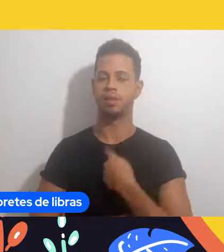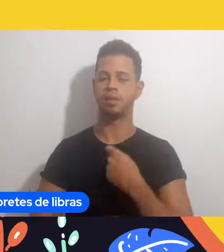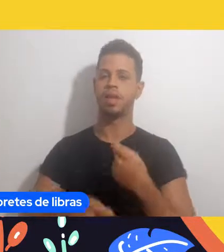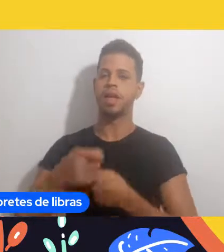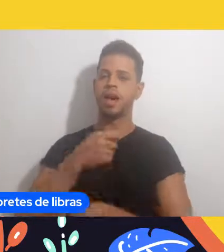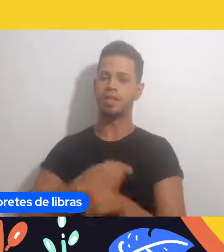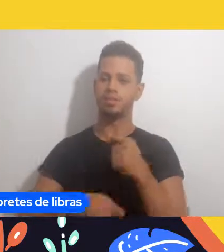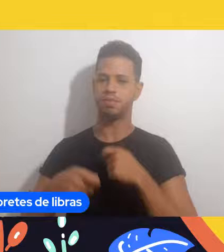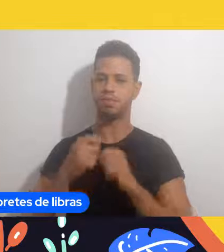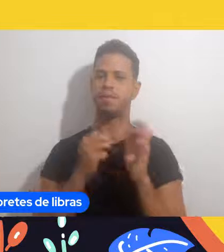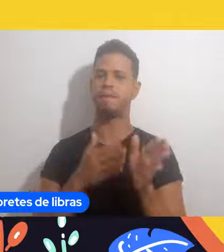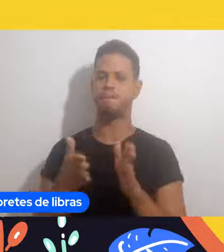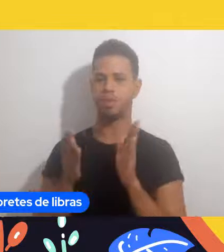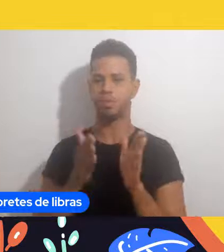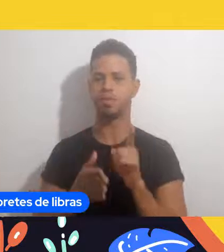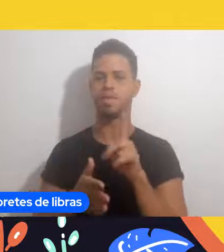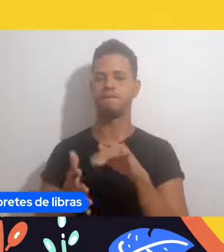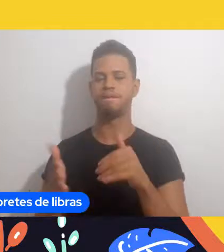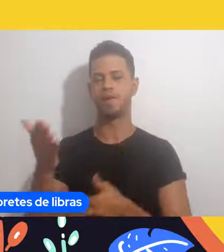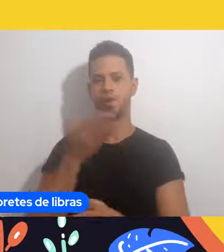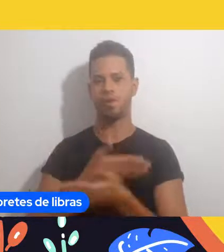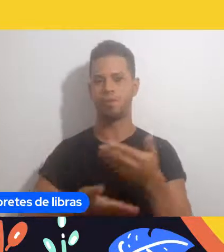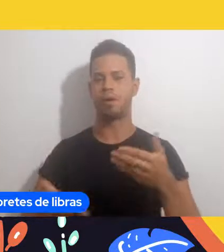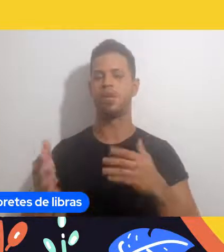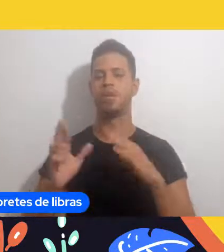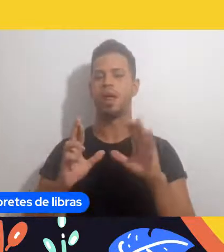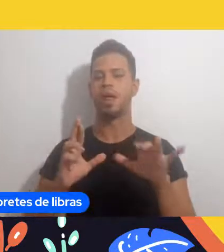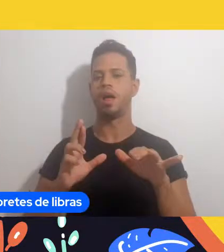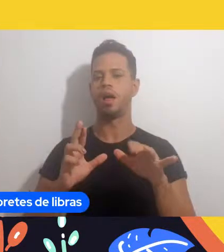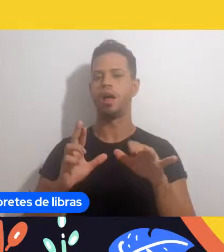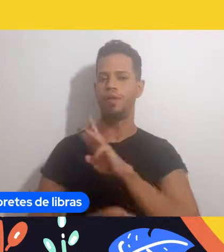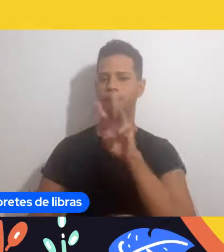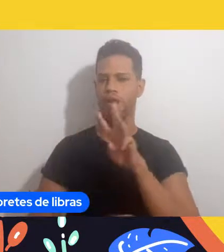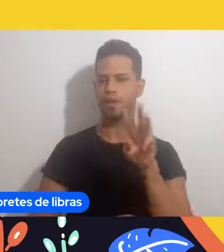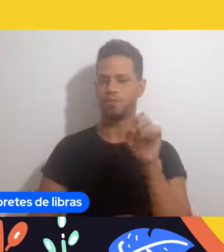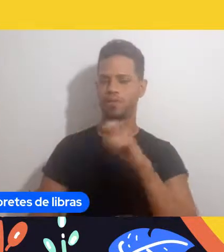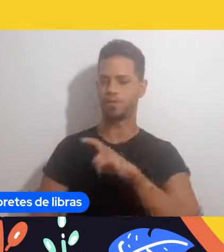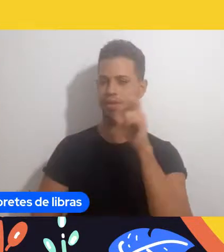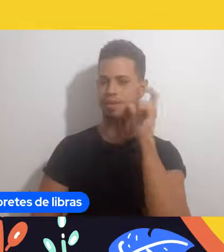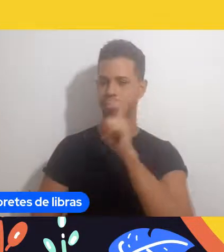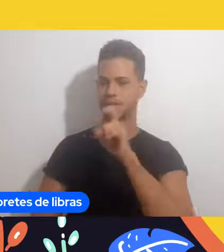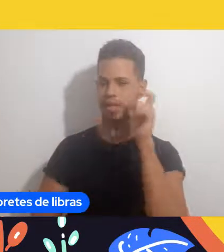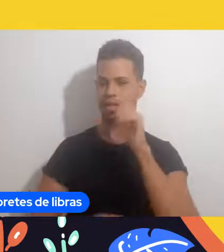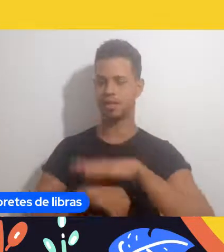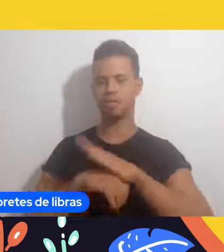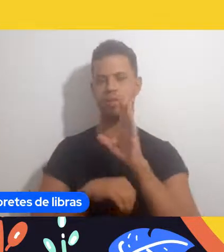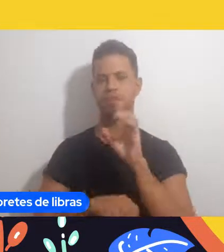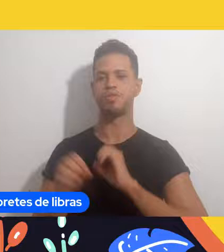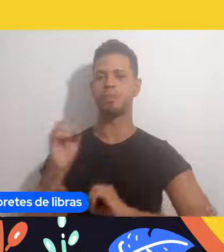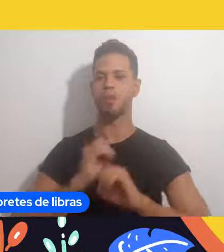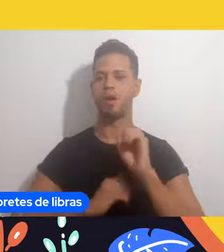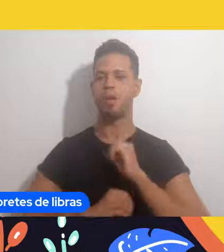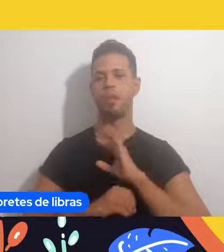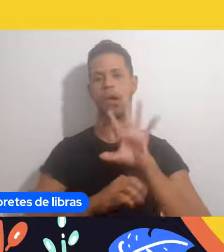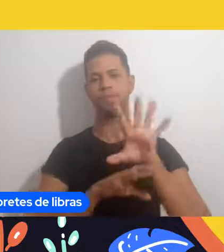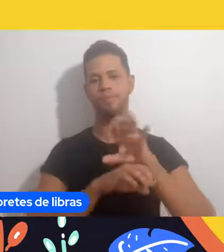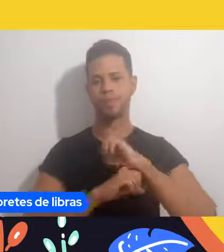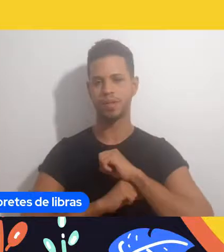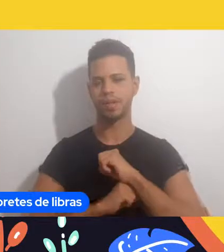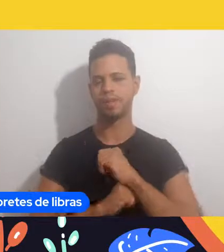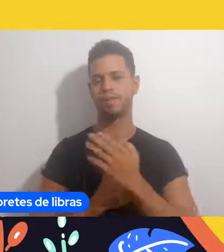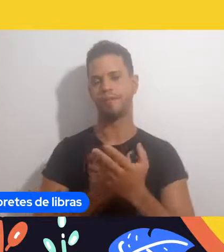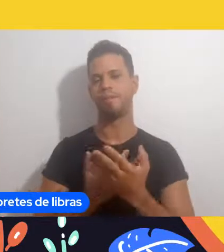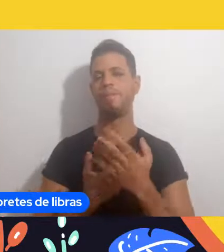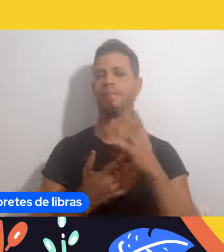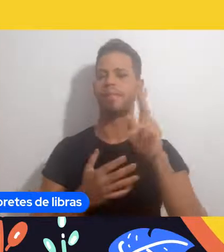aqui, vai compartilhar com vocês o link, caso você se interesse de saber um pouco mais da obra ou adquirir. Esse é um livro ilustrado